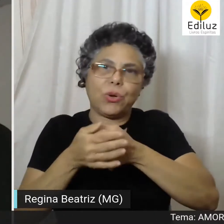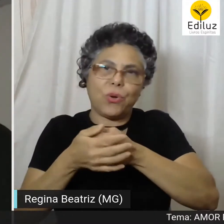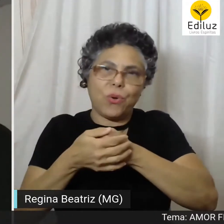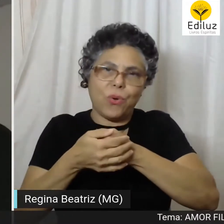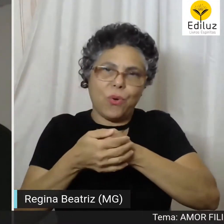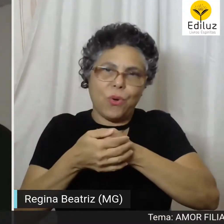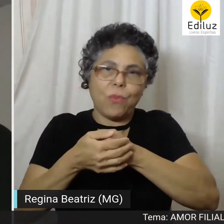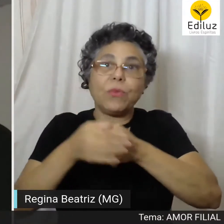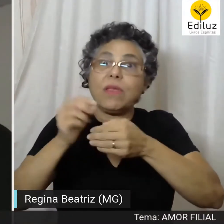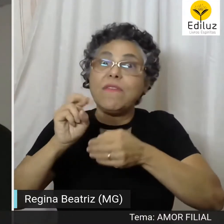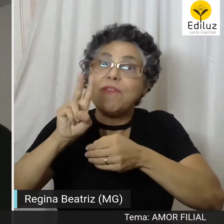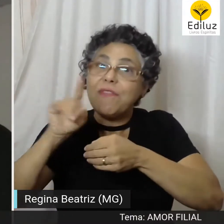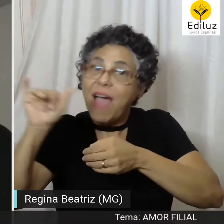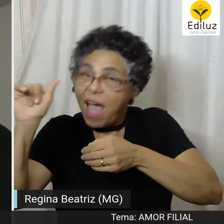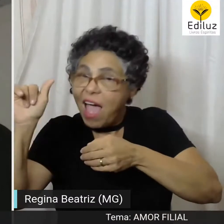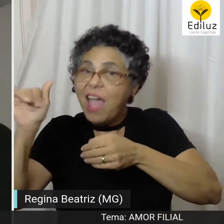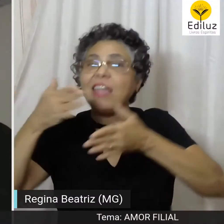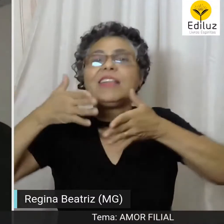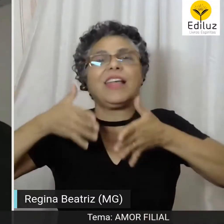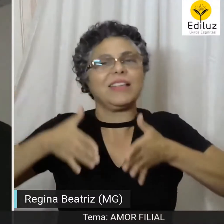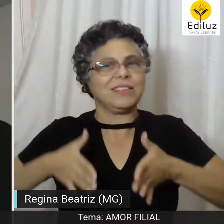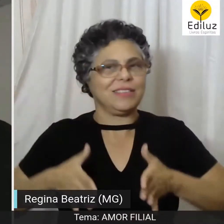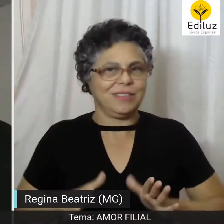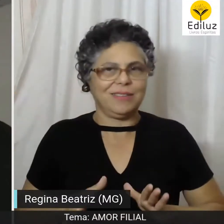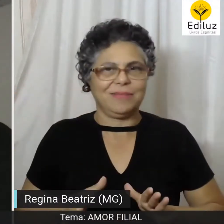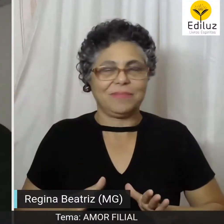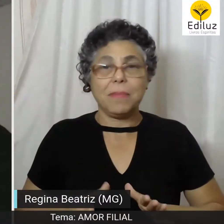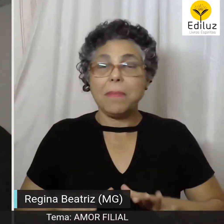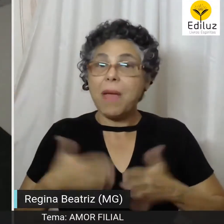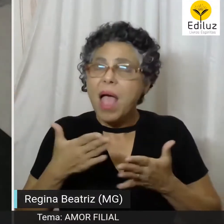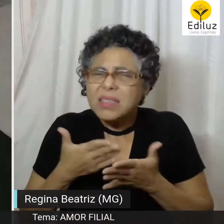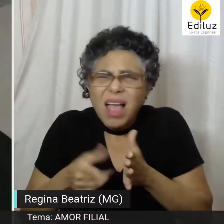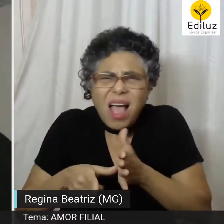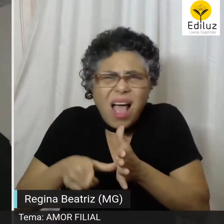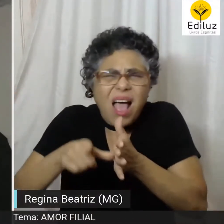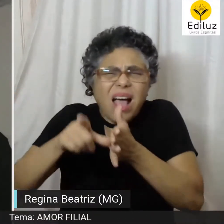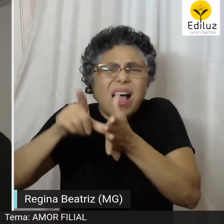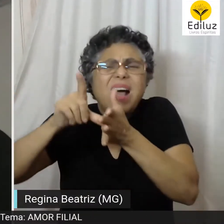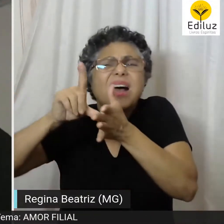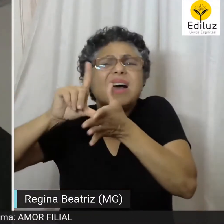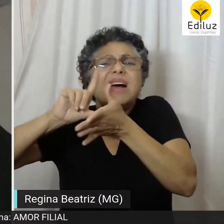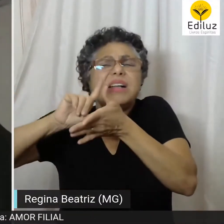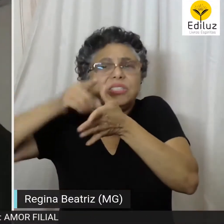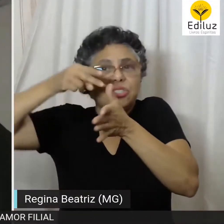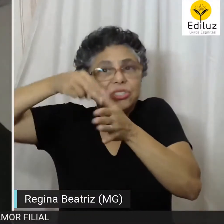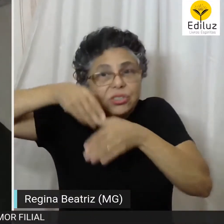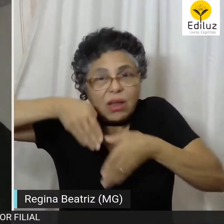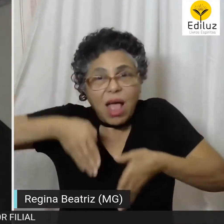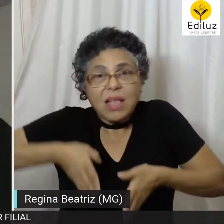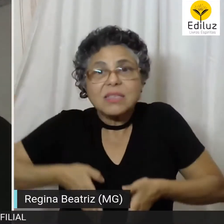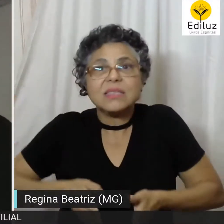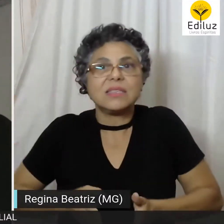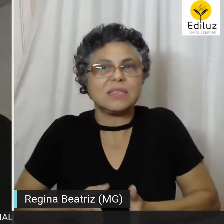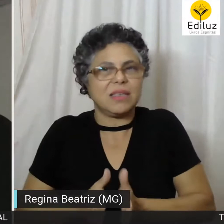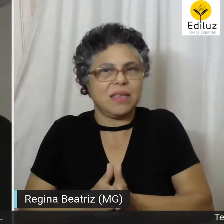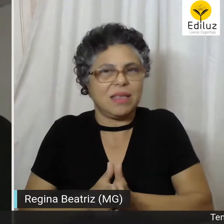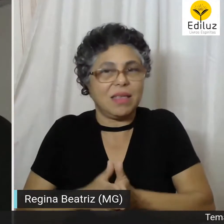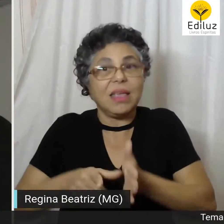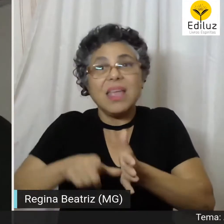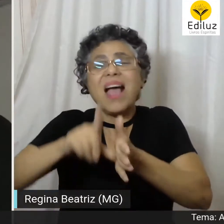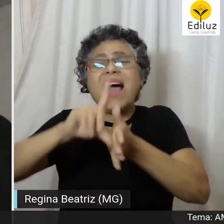vai nascer, né? Mas muito antes mesmo do nascimento e até mesmo antes